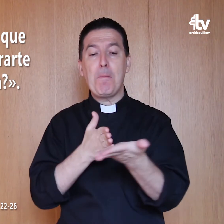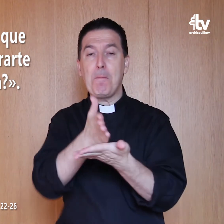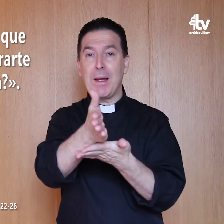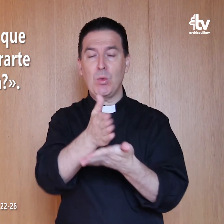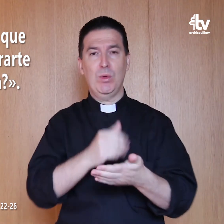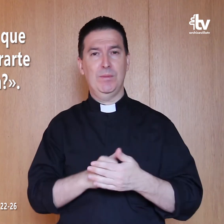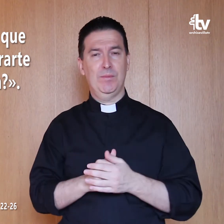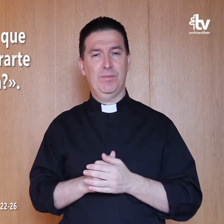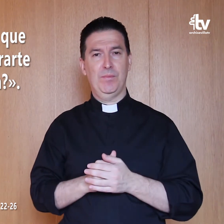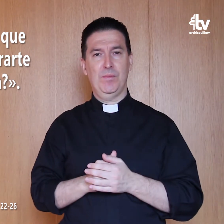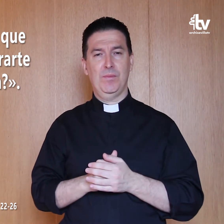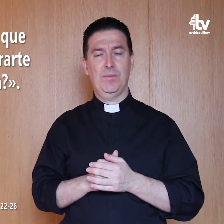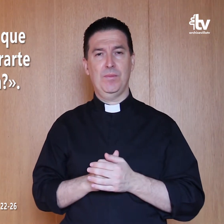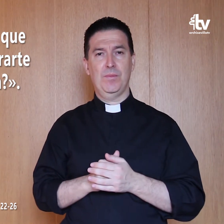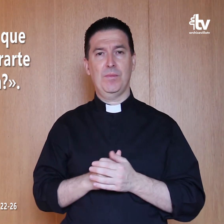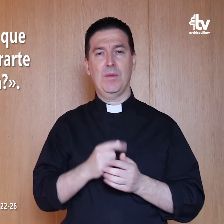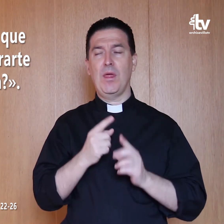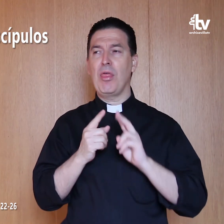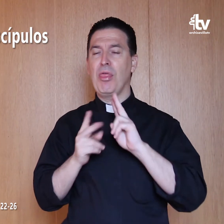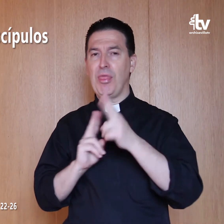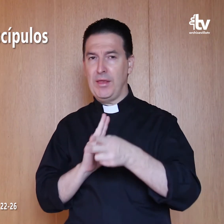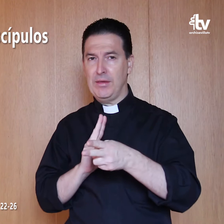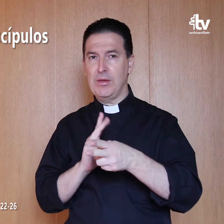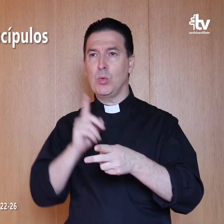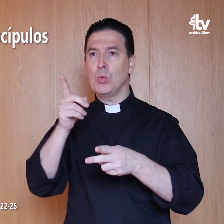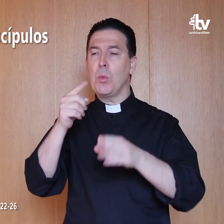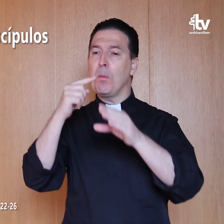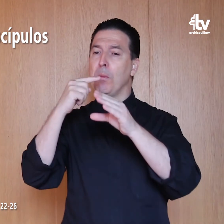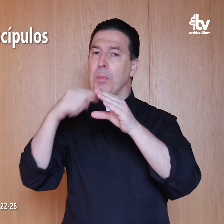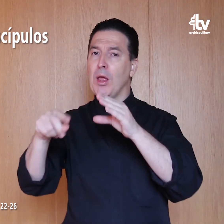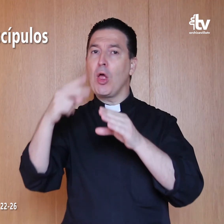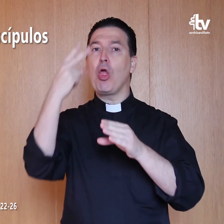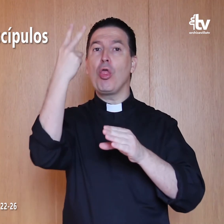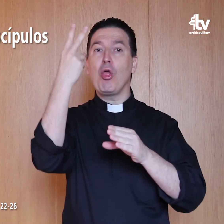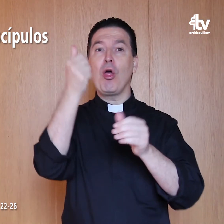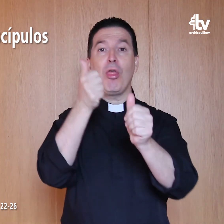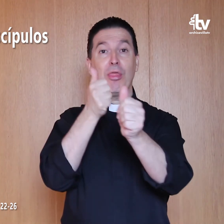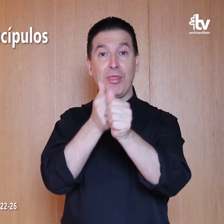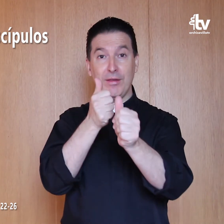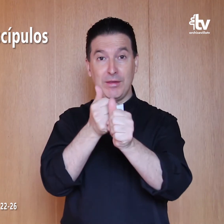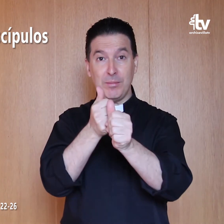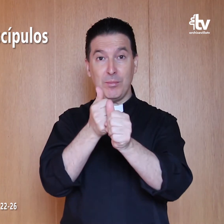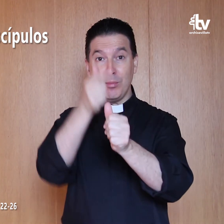la cena de Pascua? Él envió a dos discípulos diciéndoles,